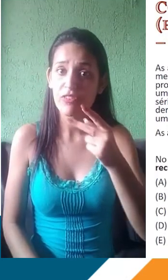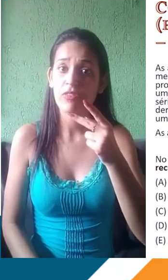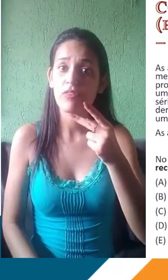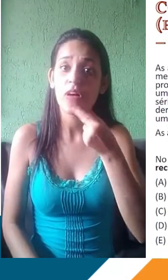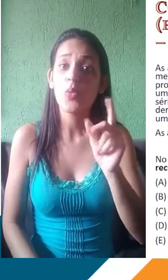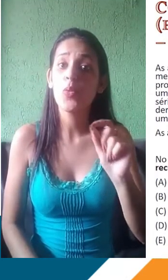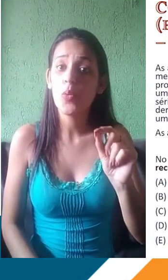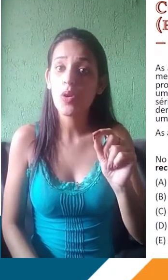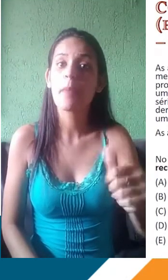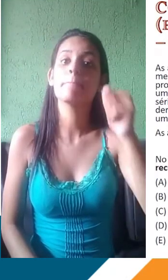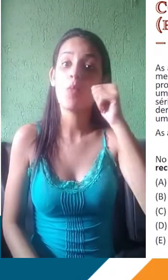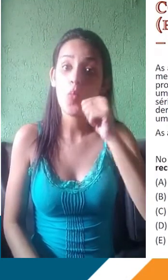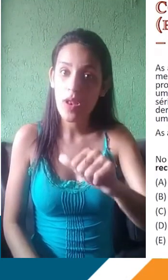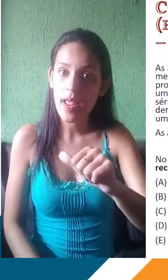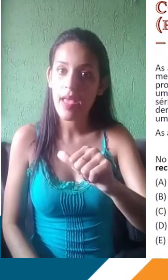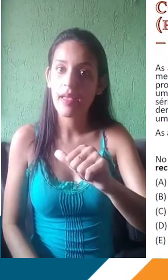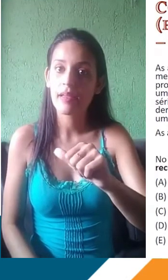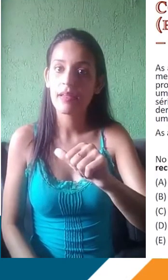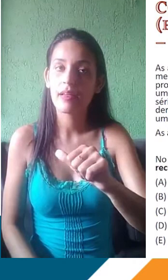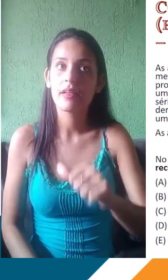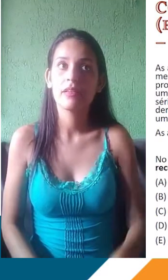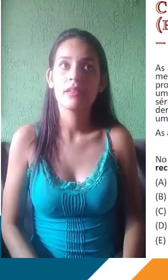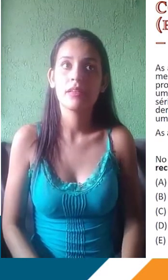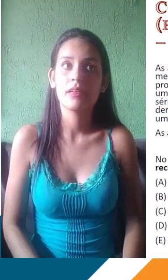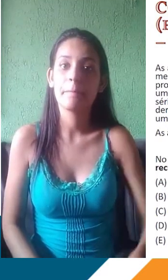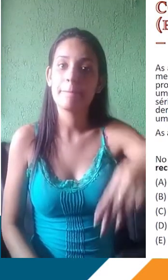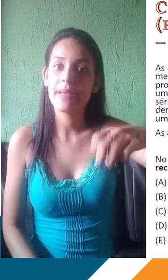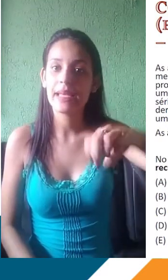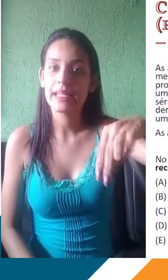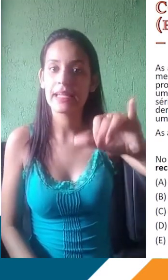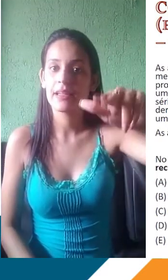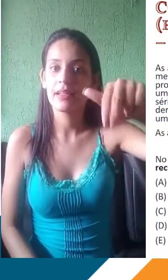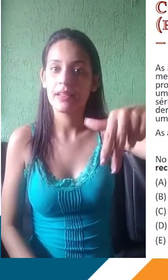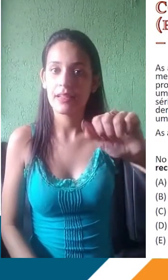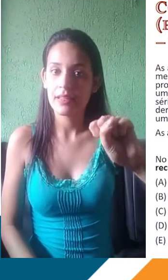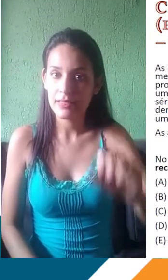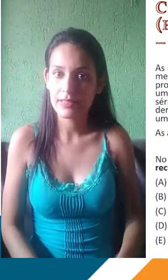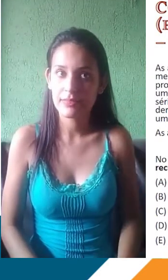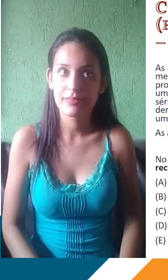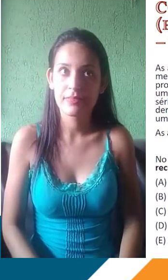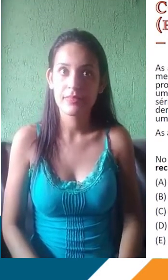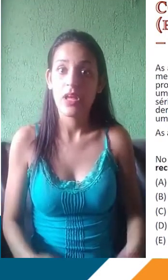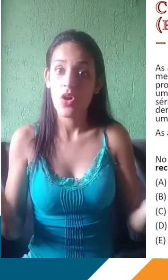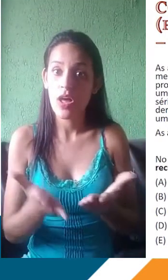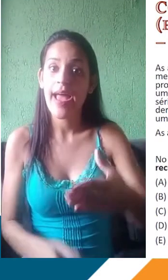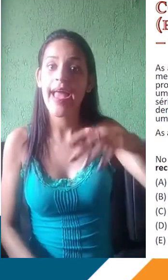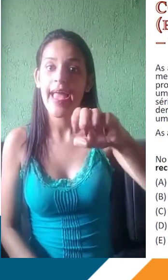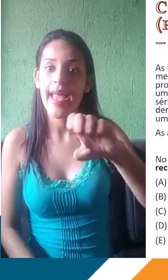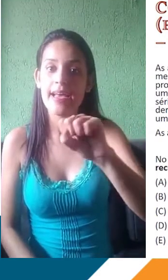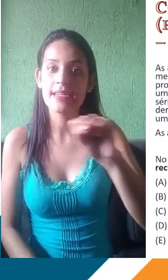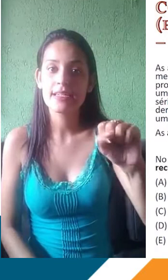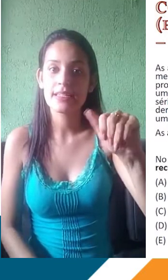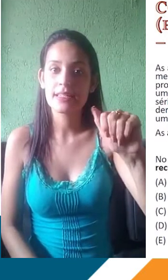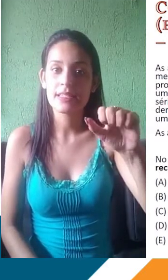definindo o sujeito mulher, meninas, e o pronome demonstrativo essas está acompanhando mulheres. Porém, nós sabemos que